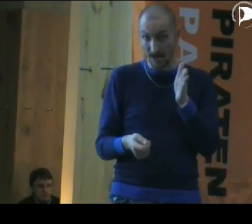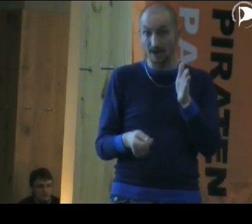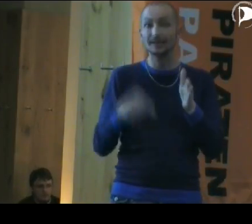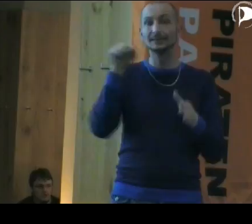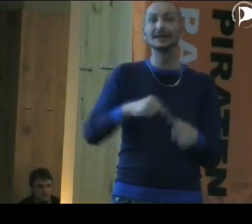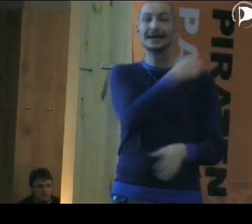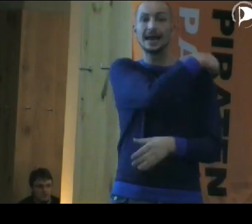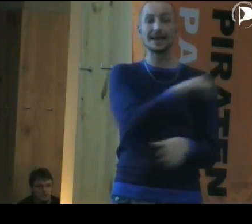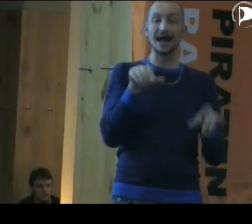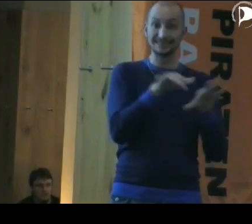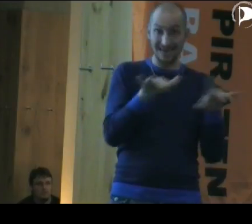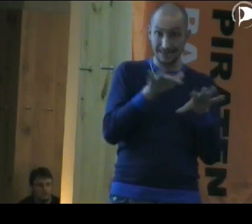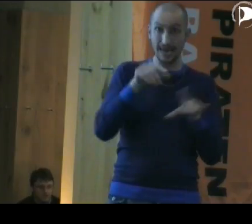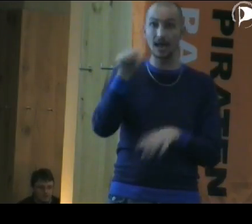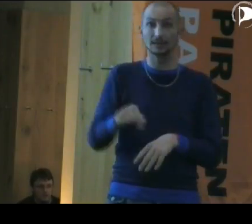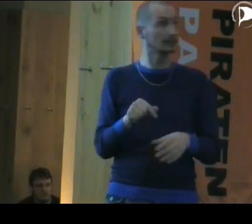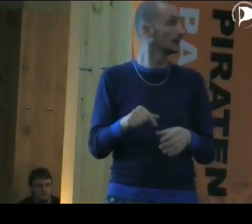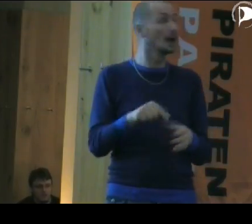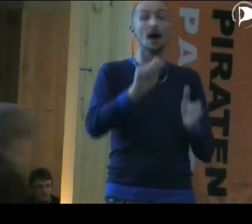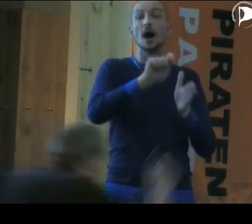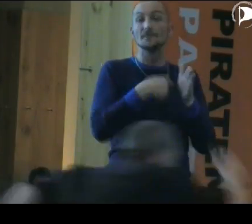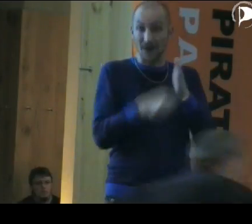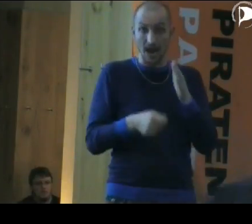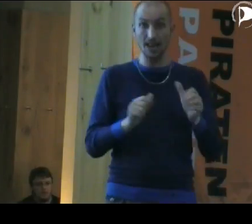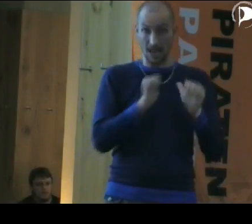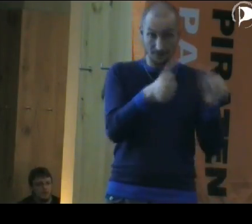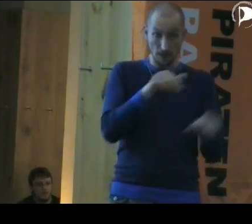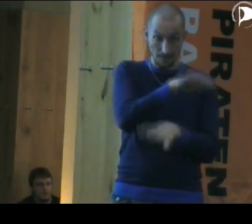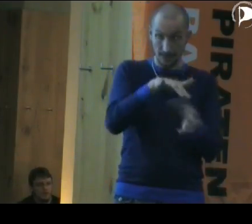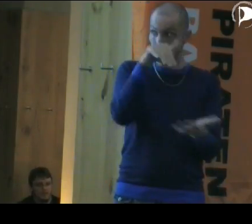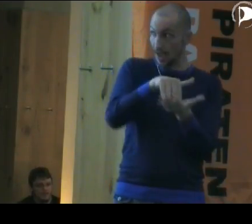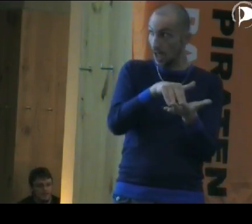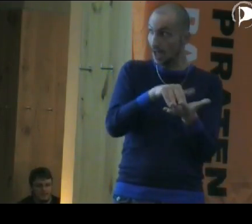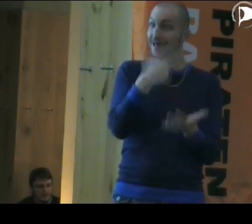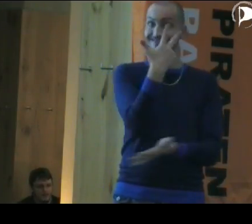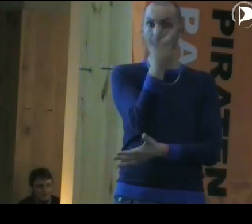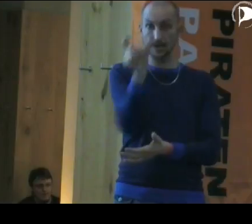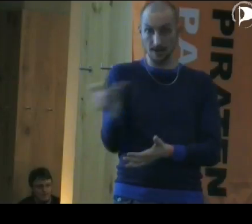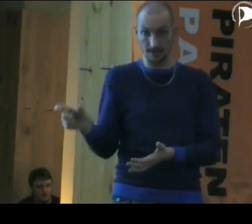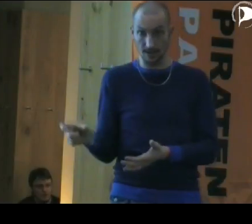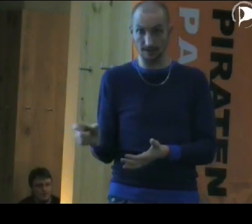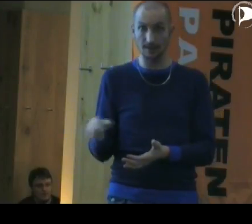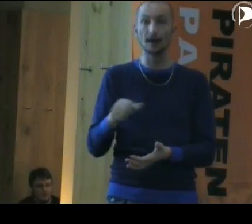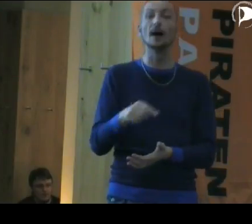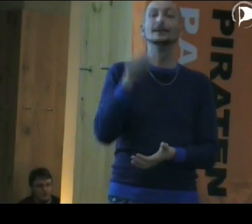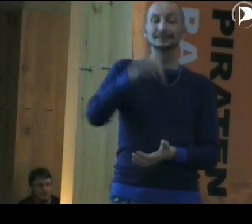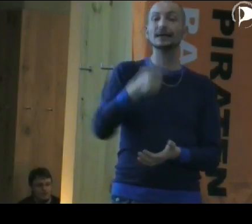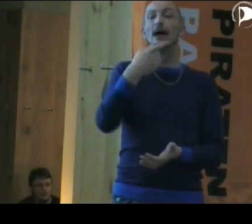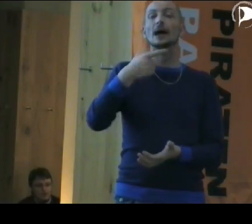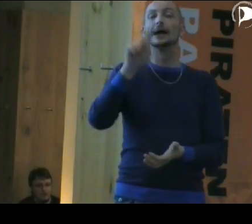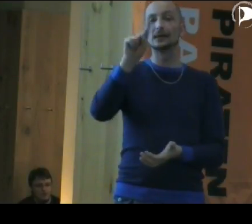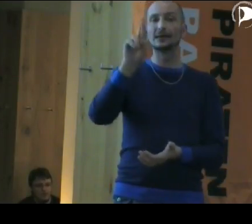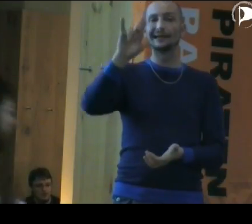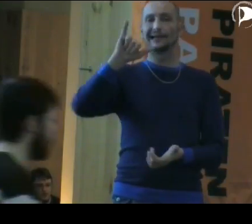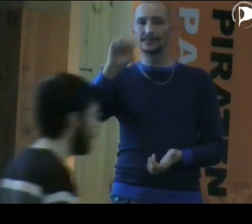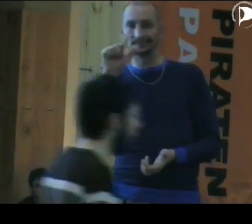sind die wahren verlierer wir haben drei kandidaten gehabt christian schwarz und wir